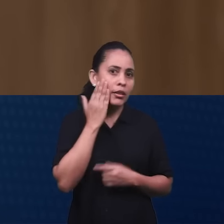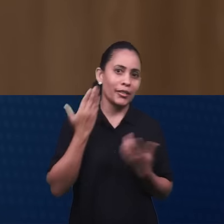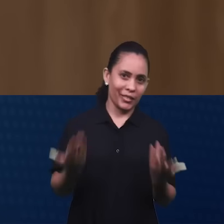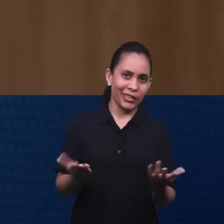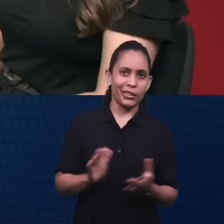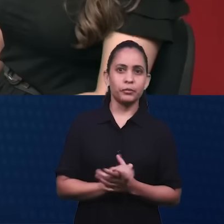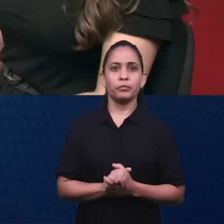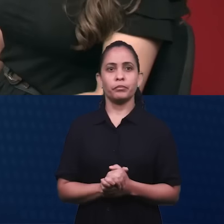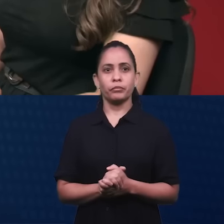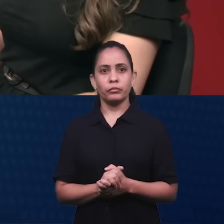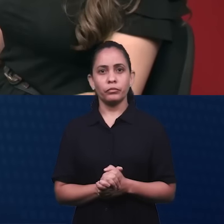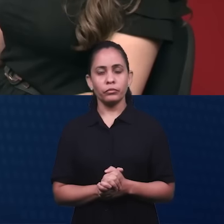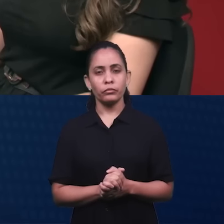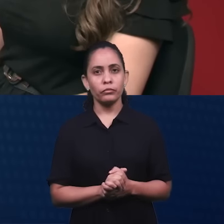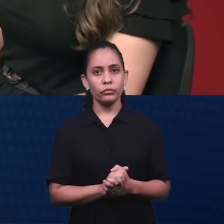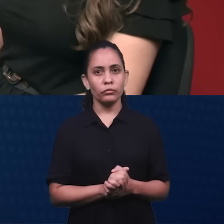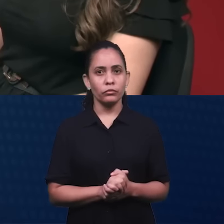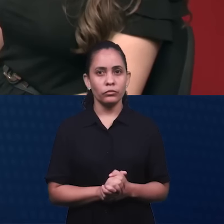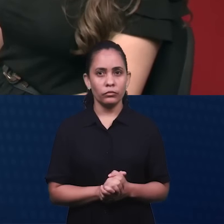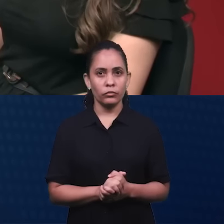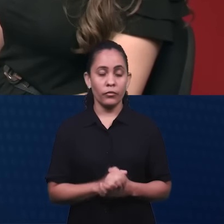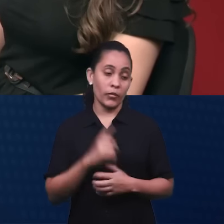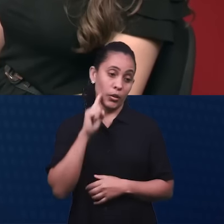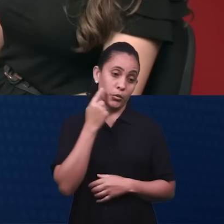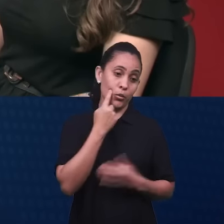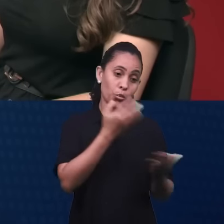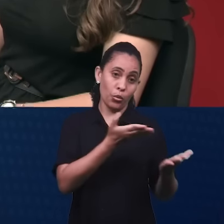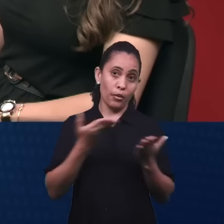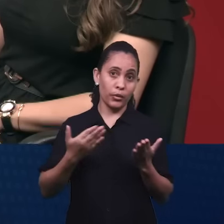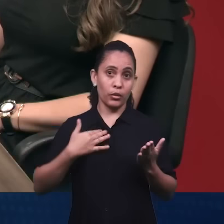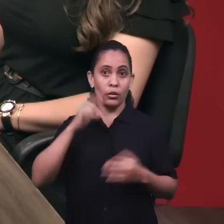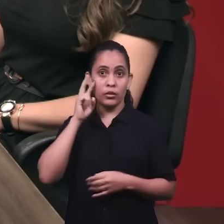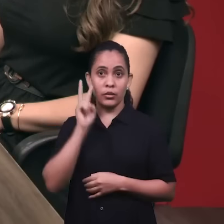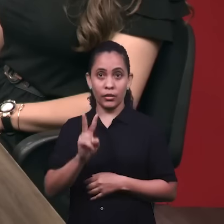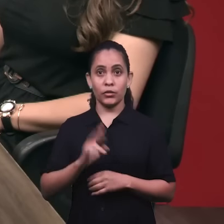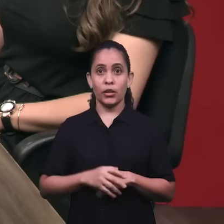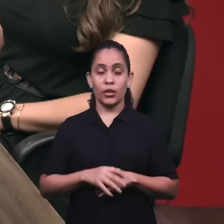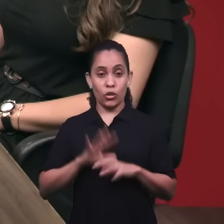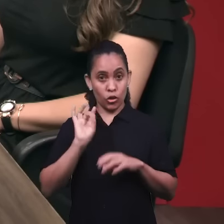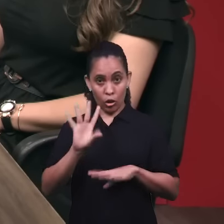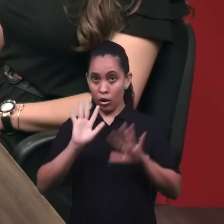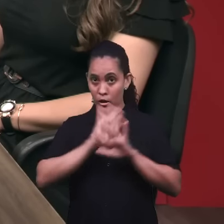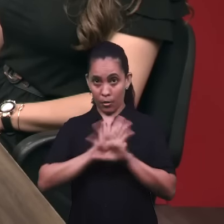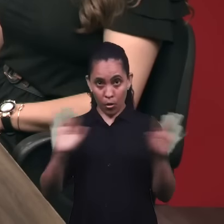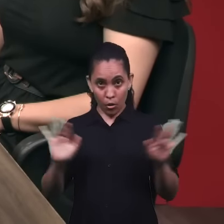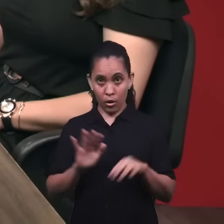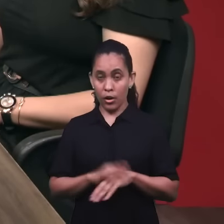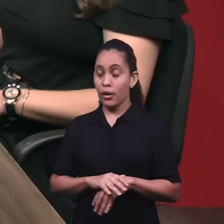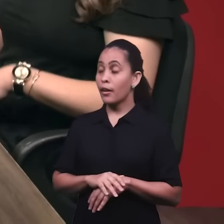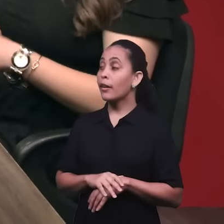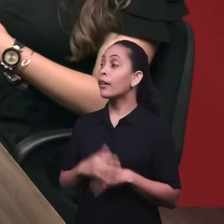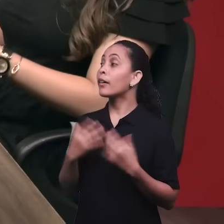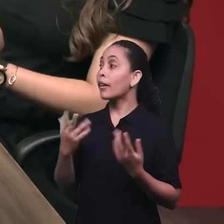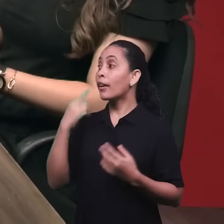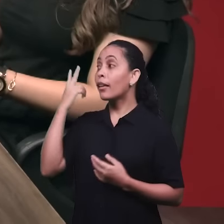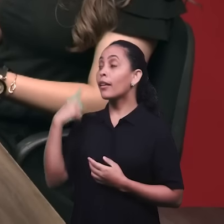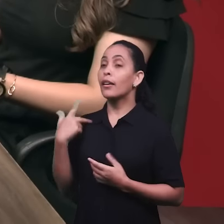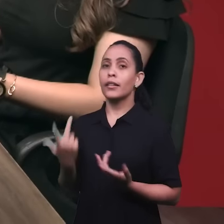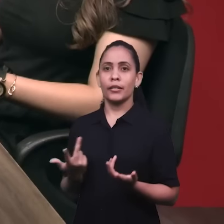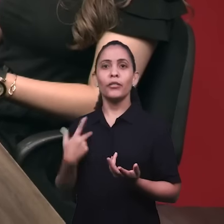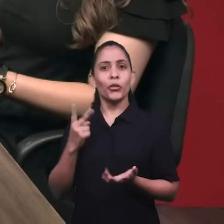falando. Glória a Deus, que bênção. E aí o surdo convidou, assistiu, e é só isso, só, Helena? E assistência? Vamos